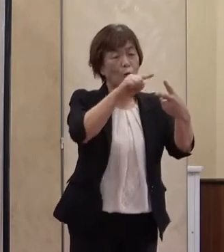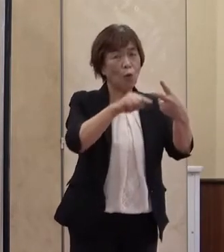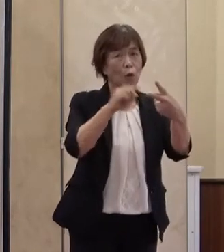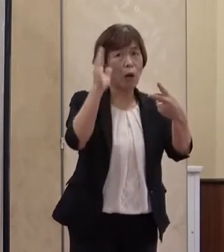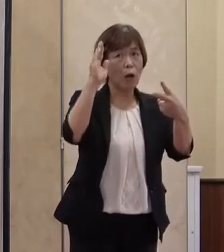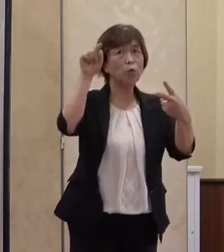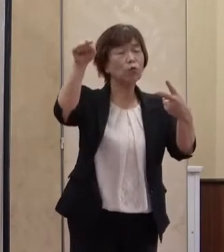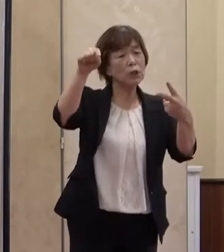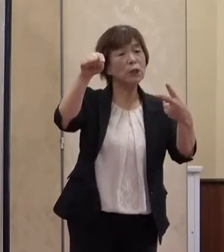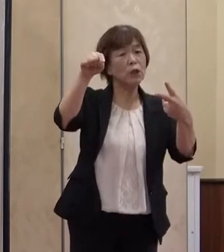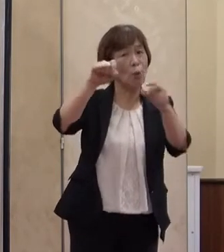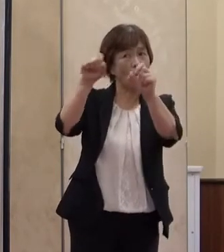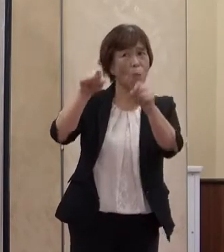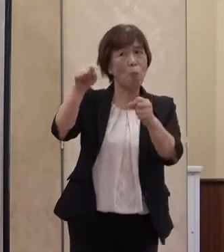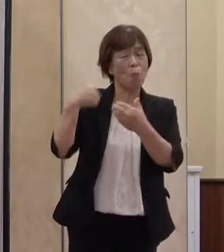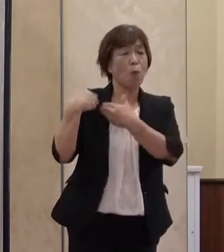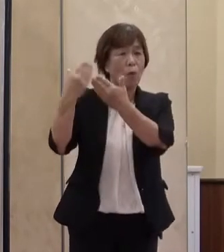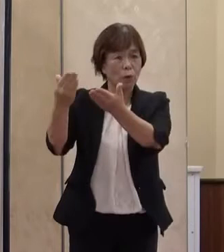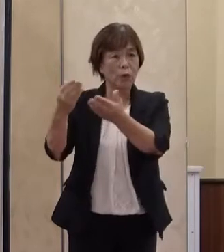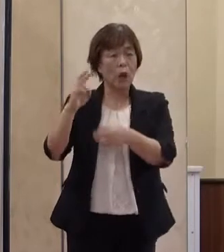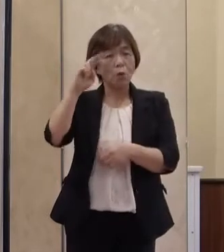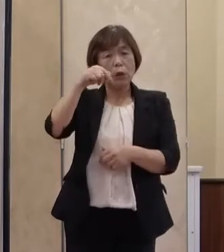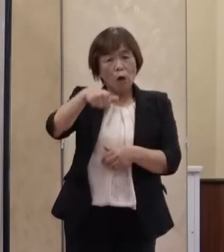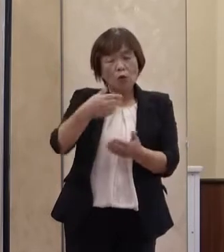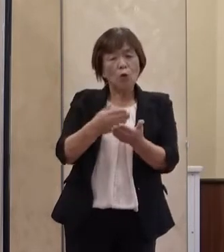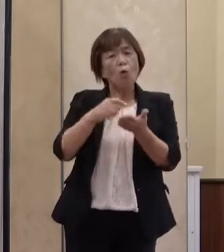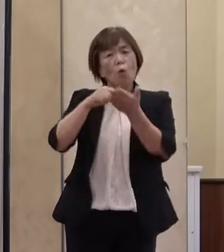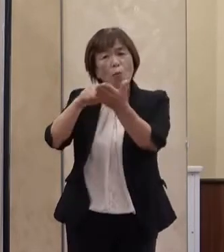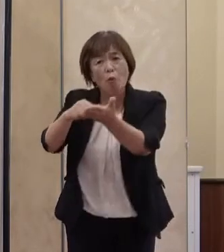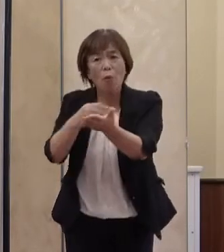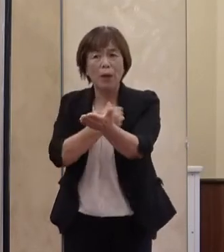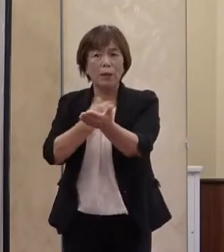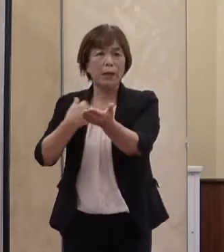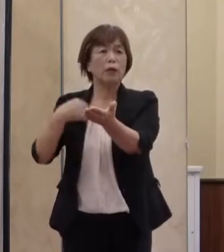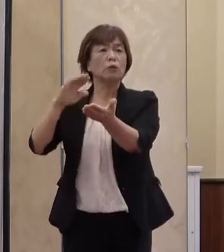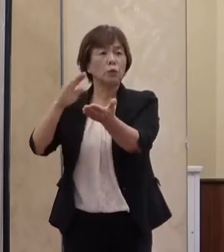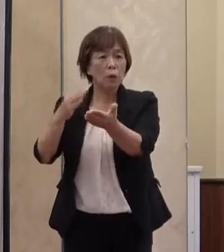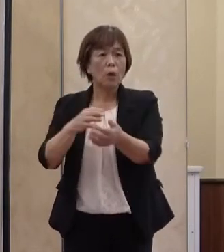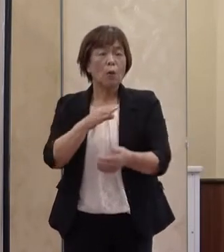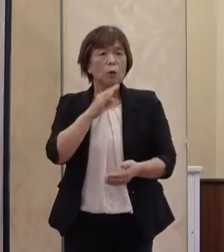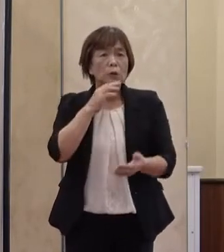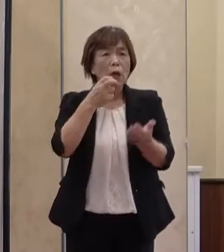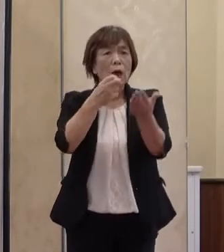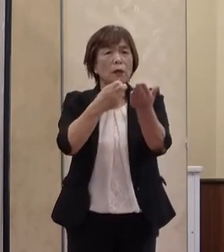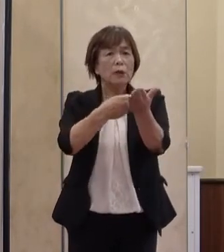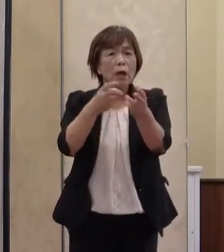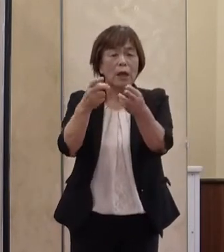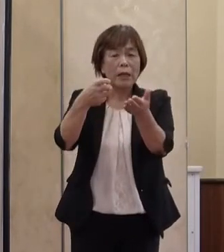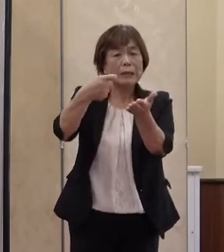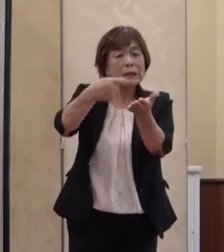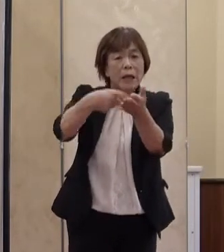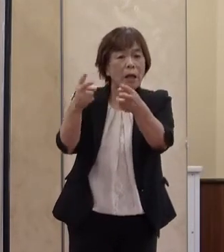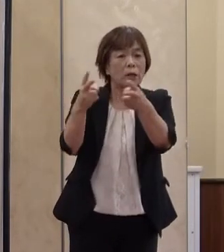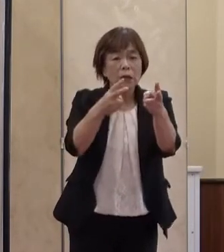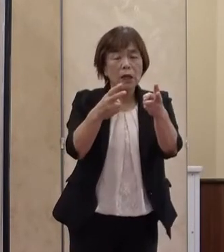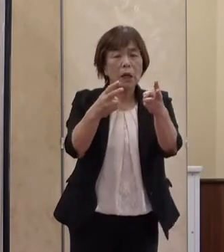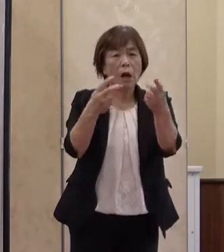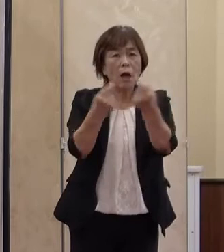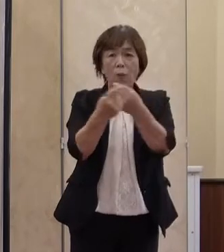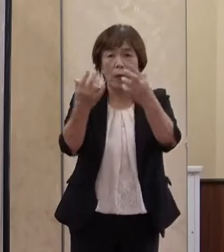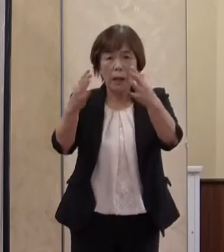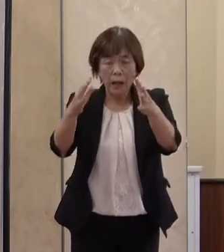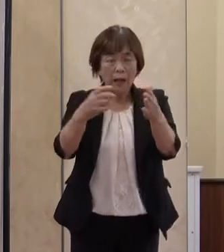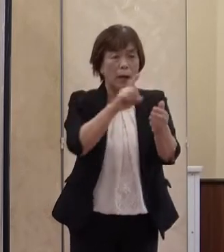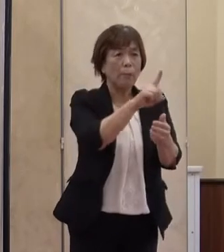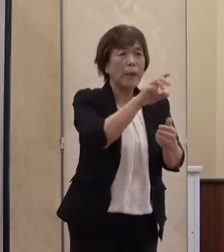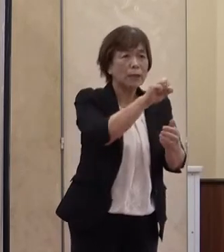意味で大阪府からいくら要望しても、まあ、要望はいいんですけども、実際に税制が変わらないと、ビザが仕組みがやっぱ変わらないと、